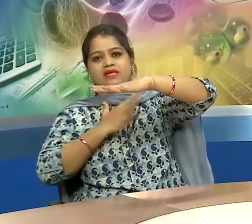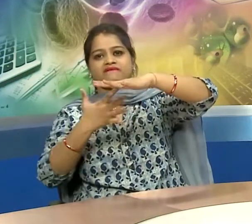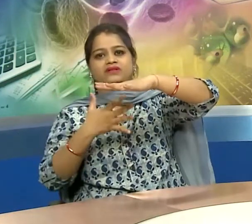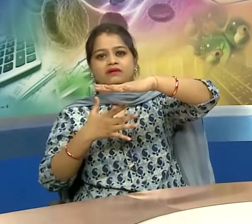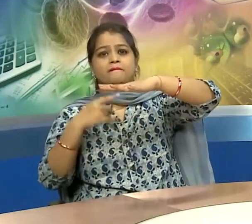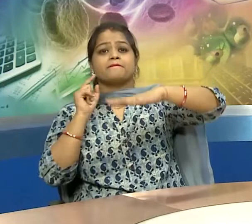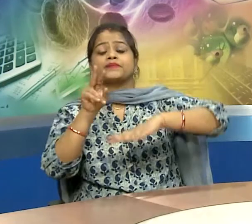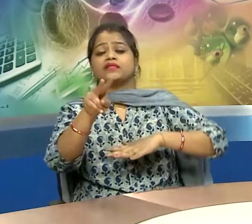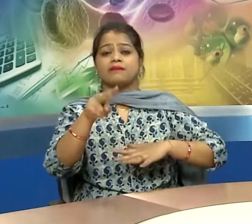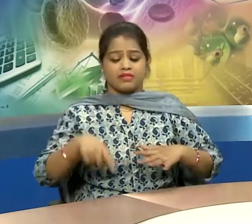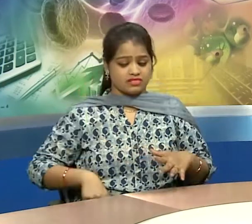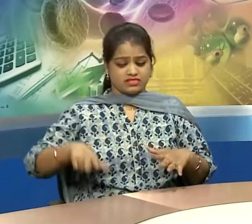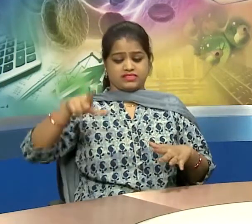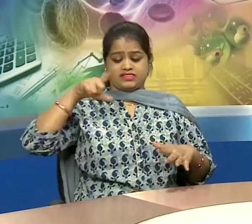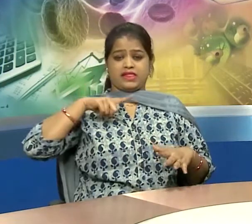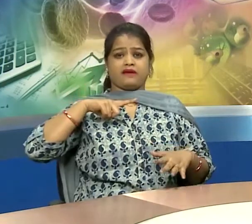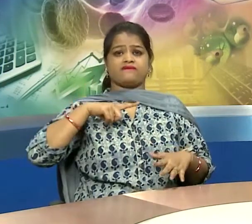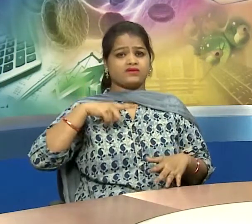जीवन की दृढ़ता नहीं होती है।